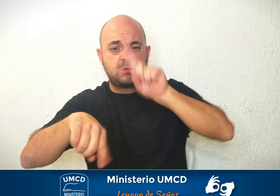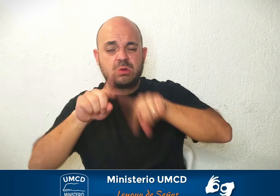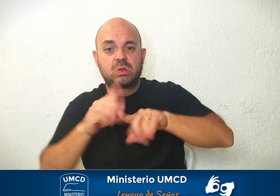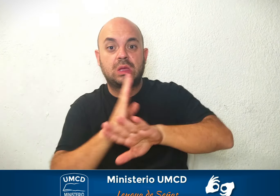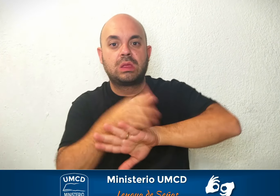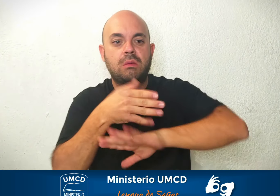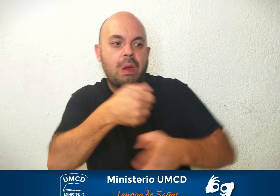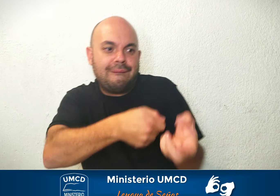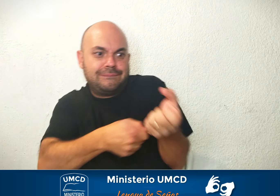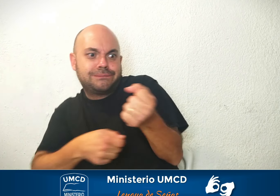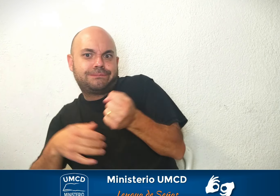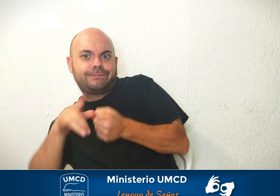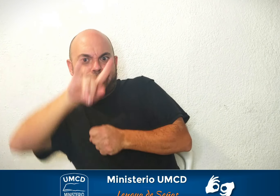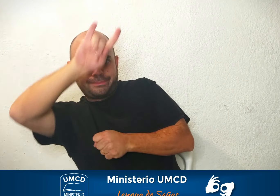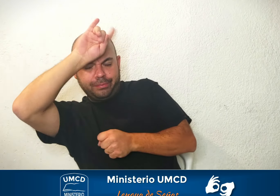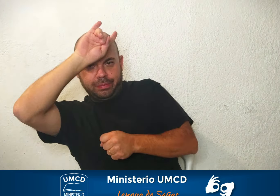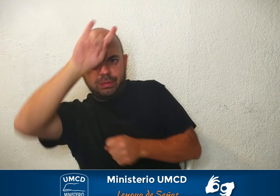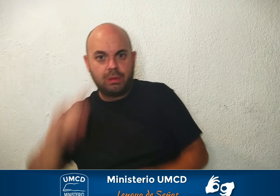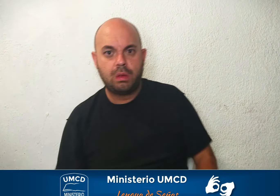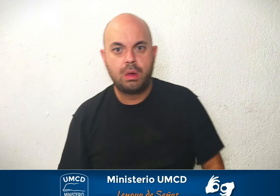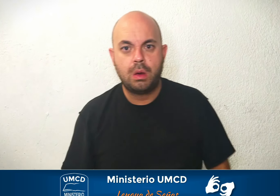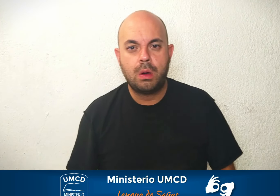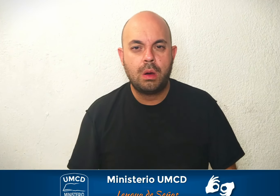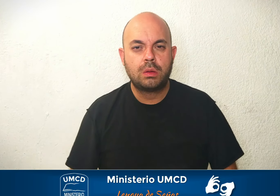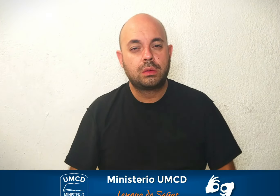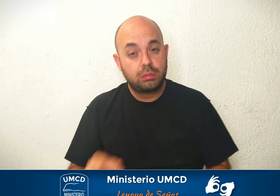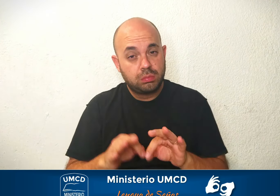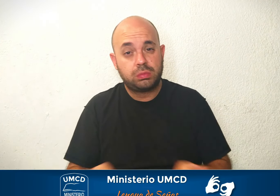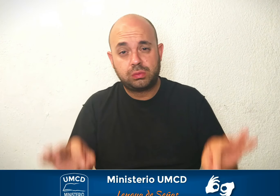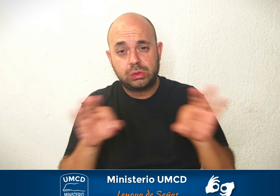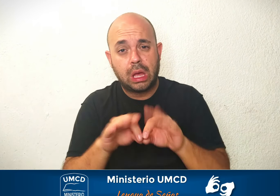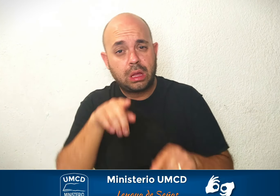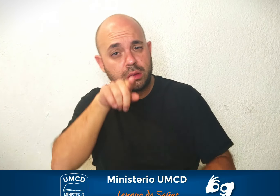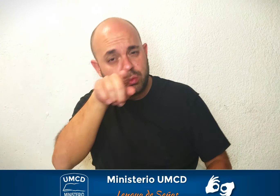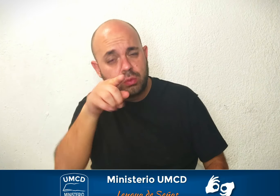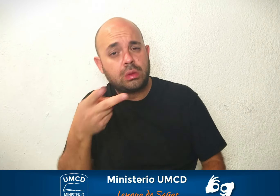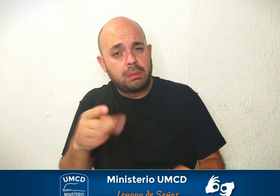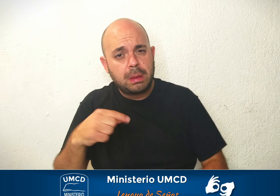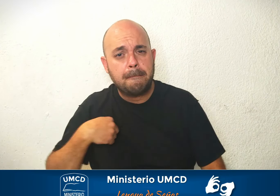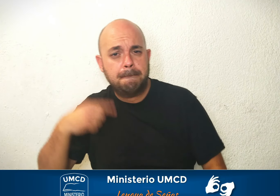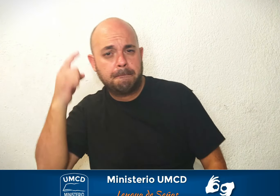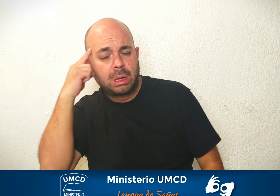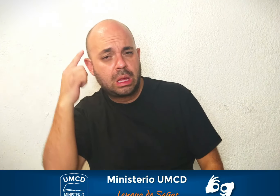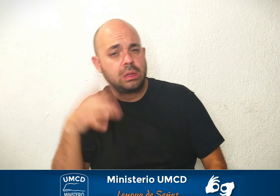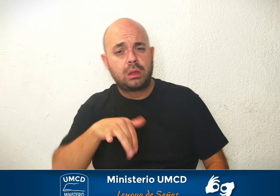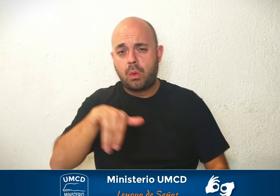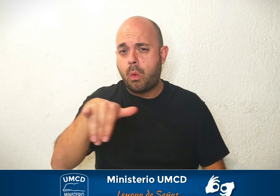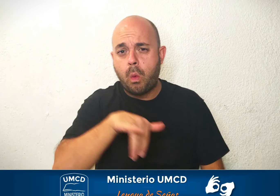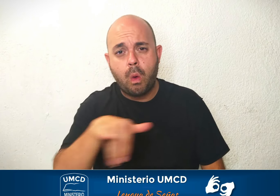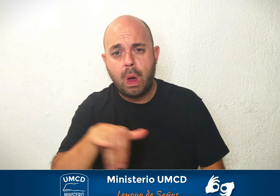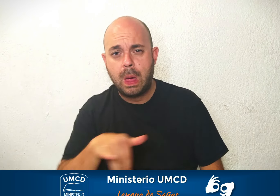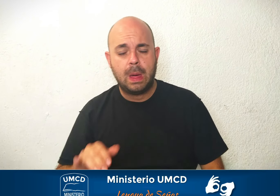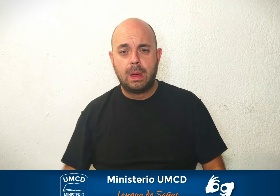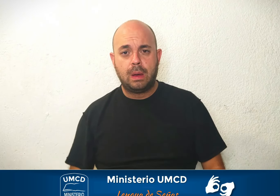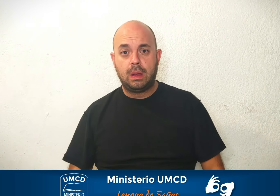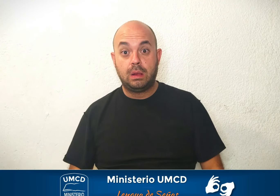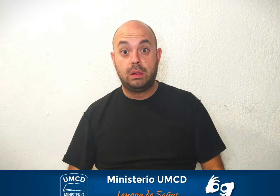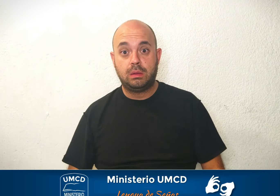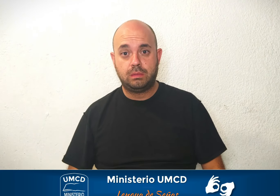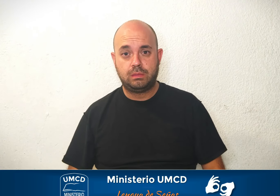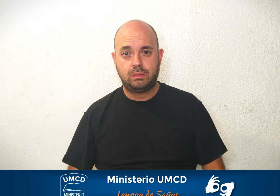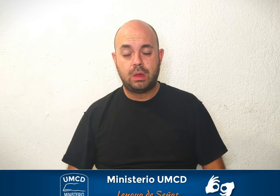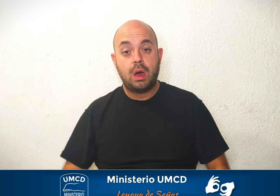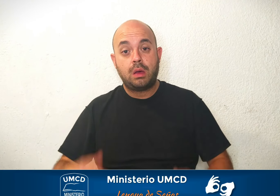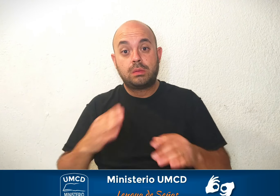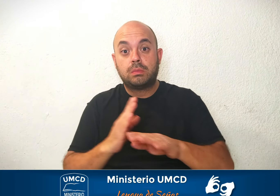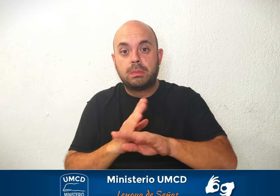no vivo como debería. Y es ahí donde cambia. La iglesia en Corinto era santificada